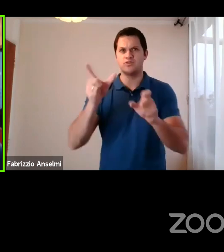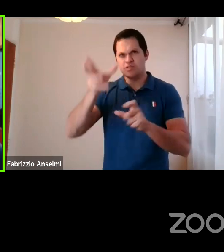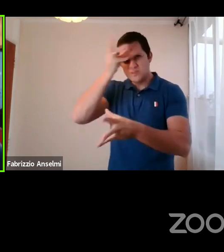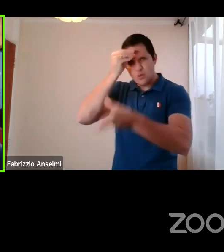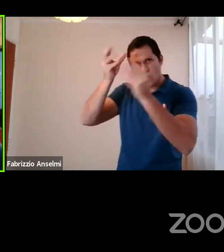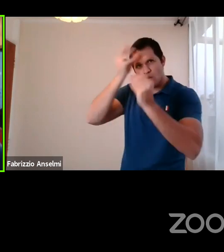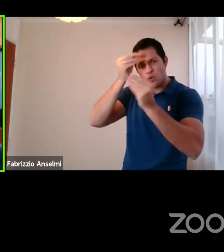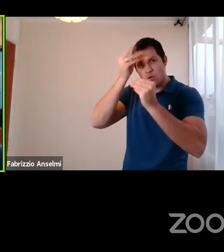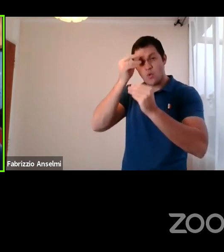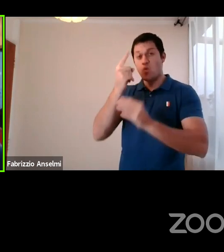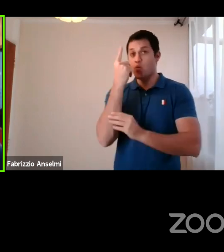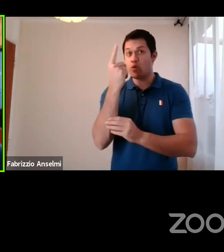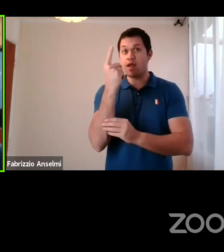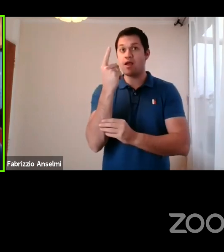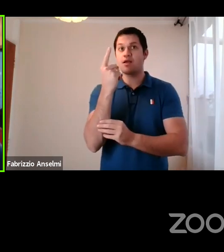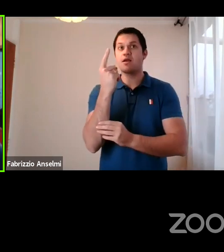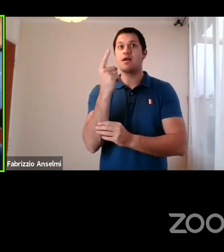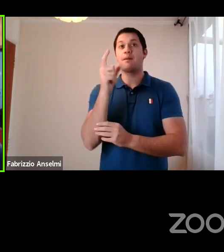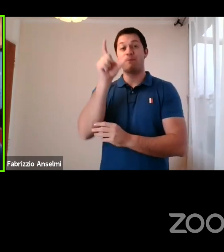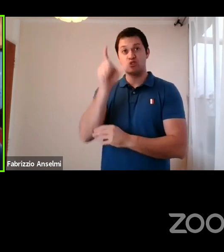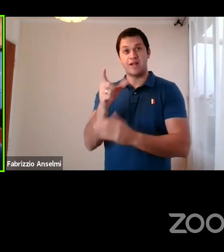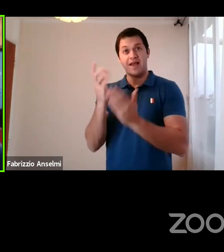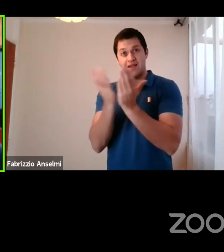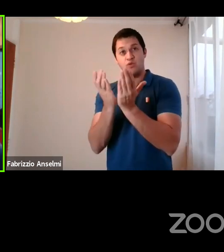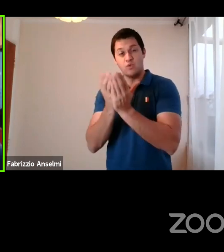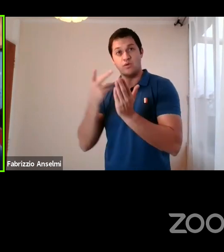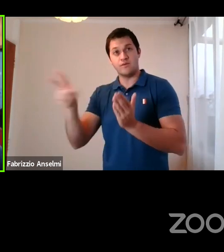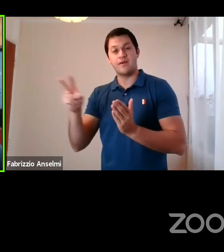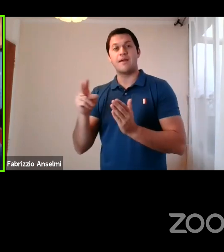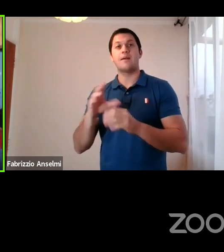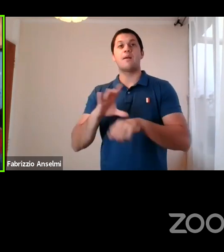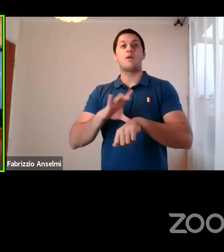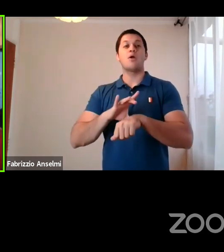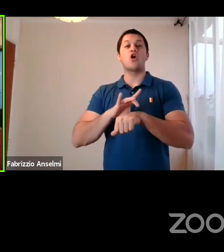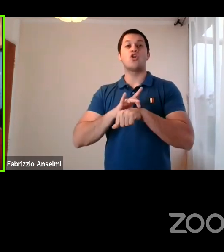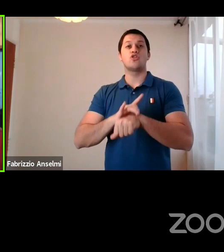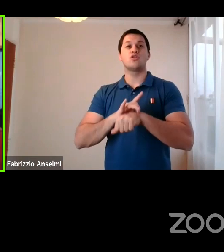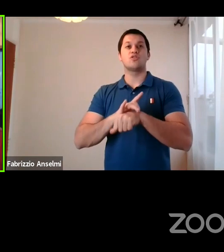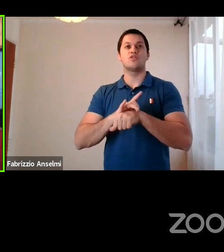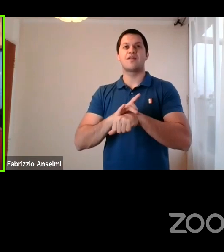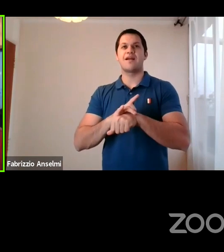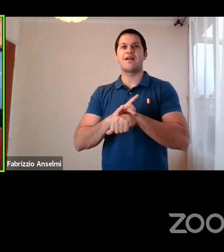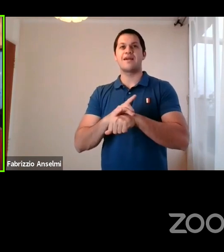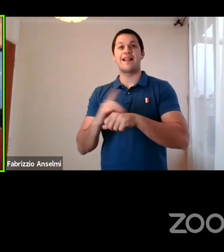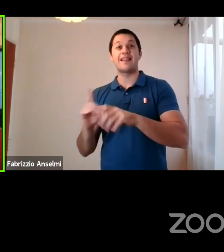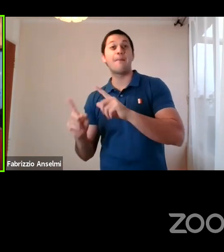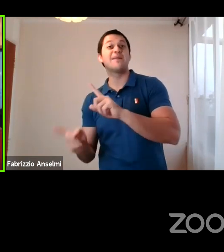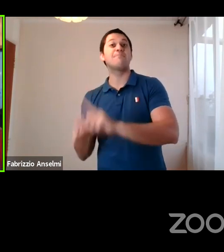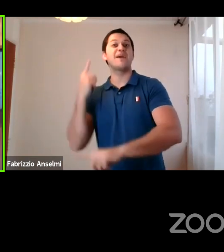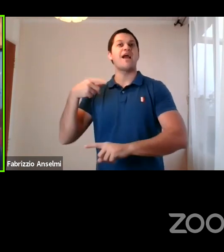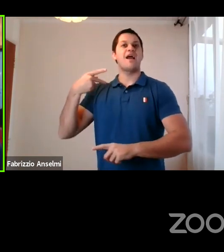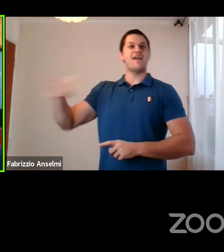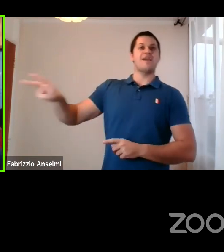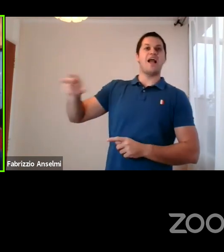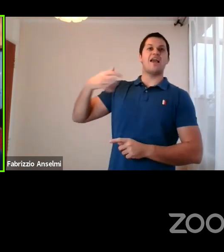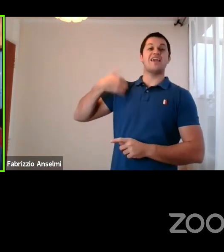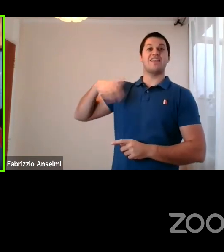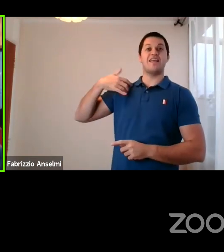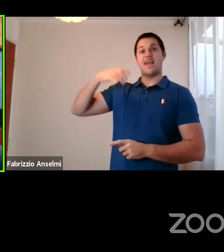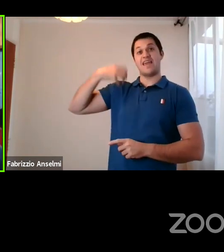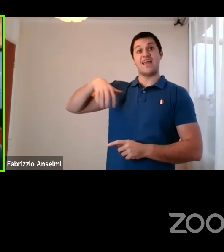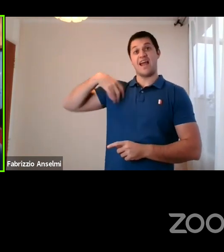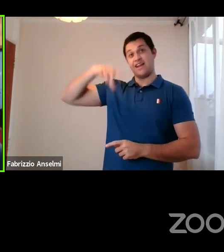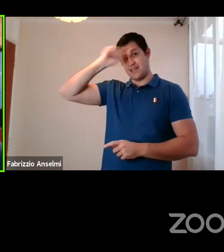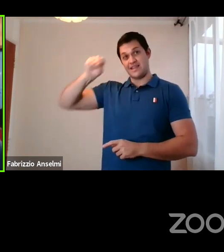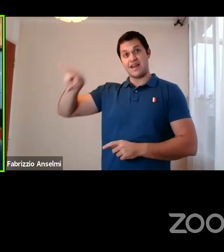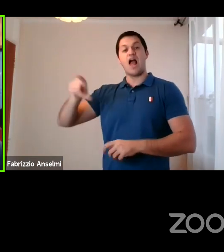una médico muy famosa, la primera es la equivalente a Eloísa Díaz para nosotros en Chile, para Argentina